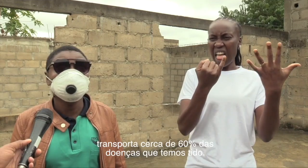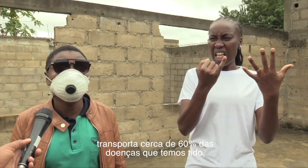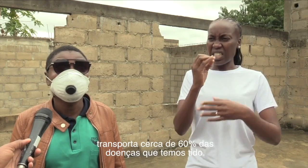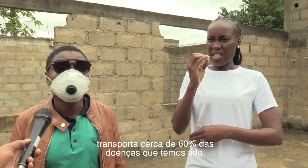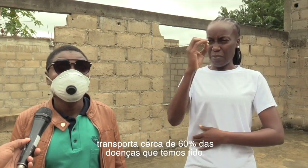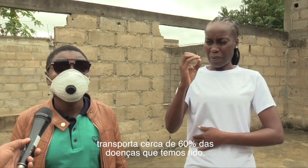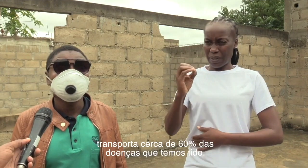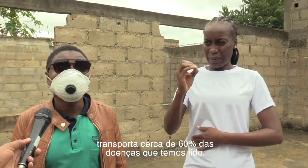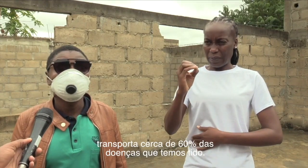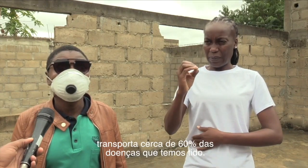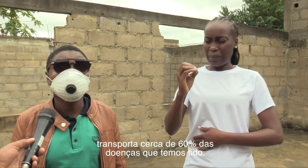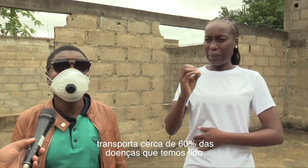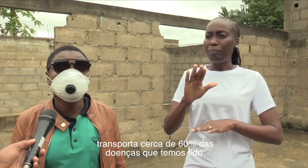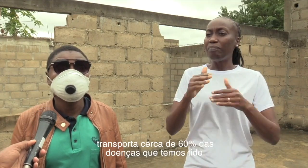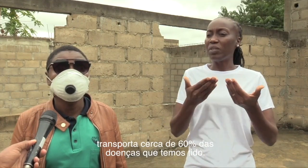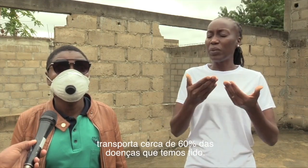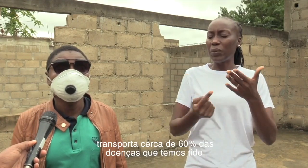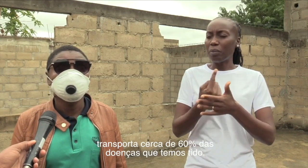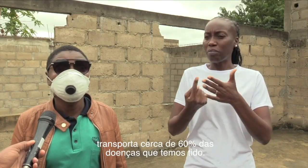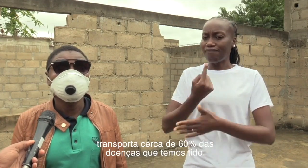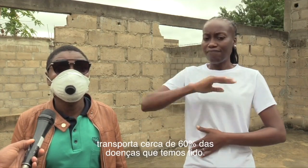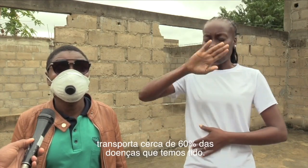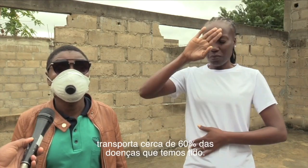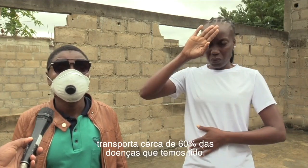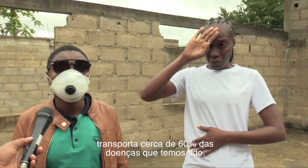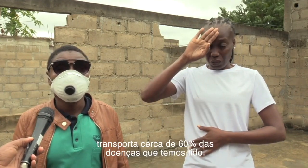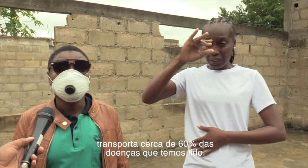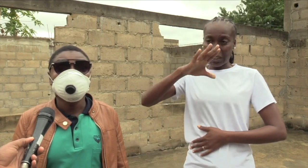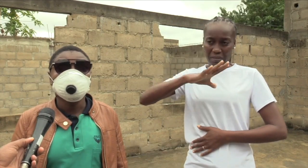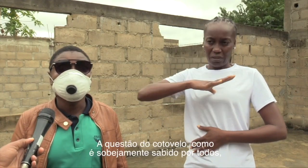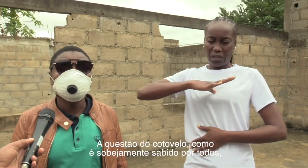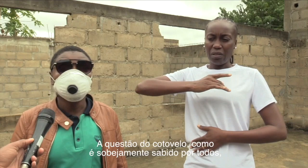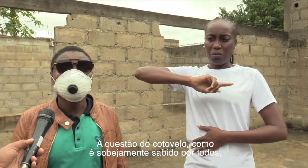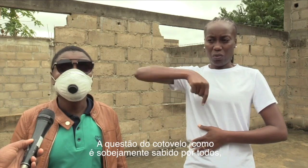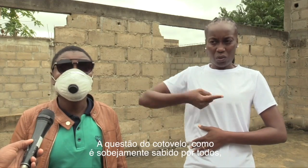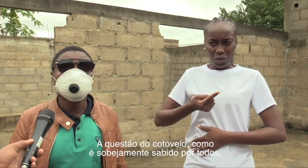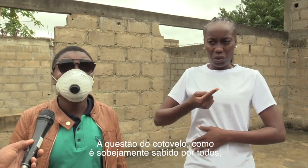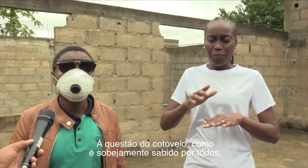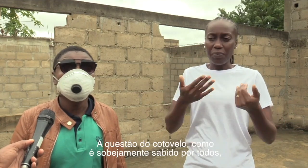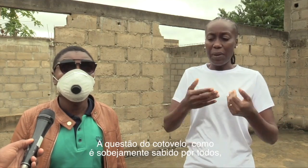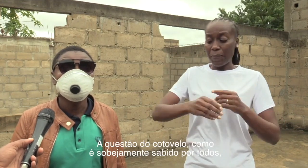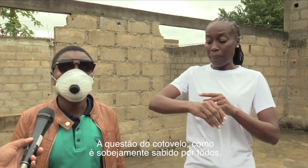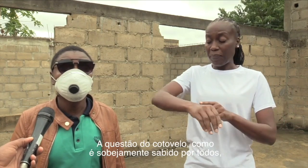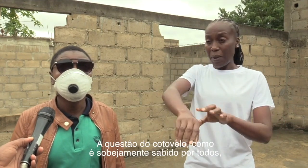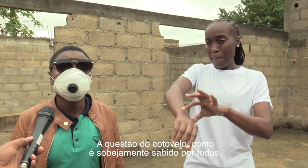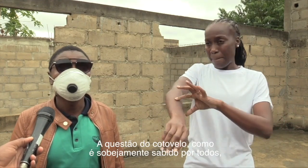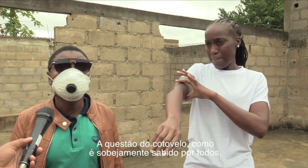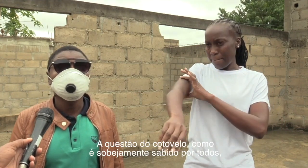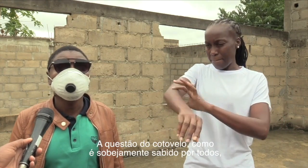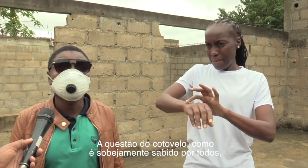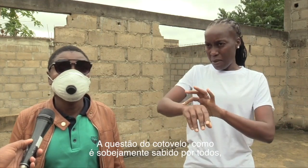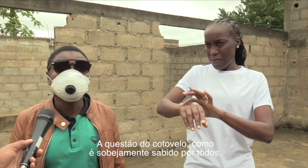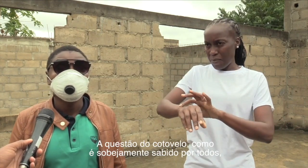% das doenças que temos tido. E a questão do cotovelo, não é? Como